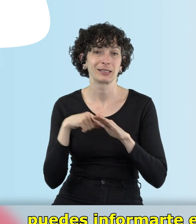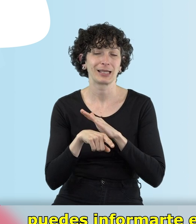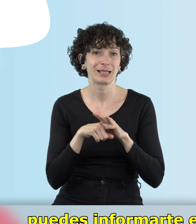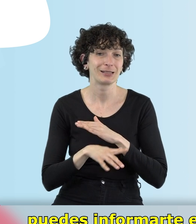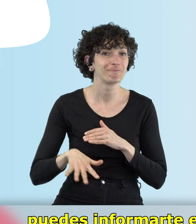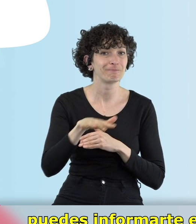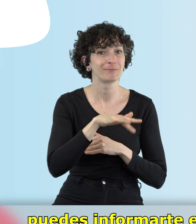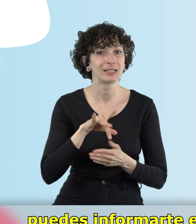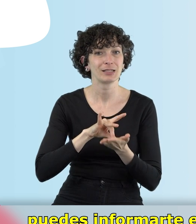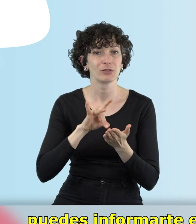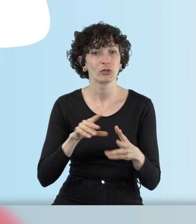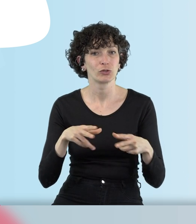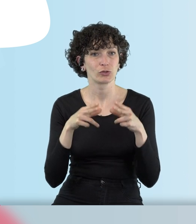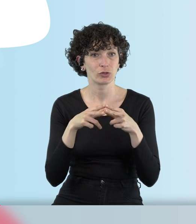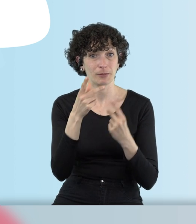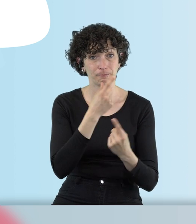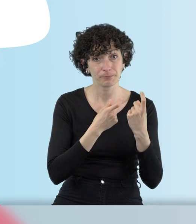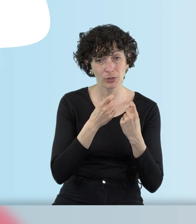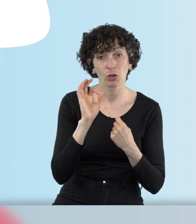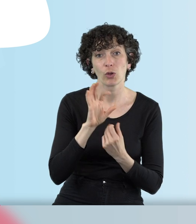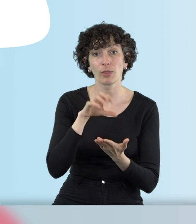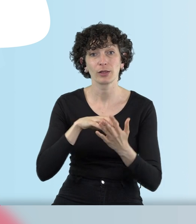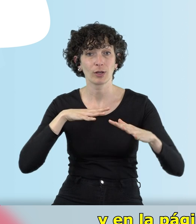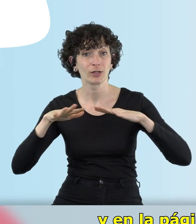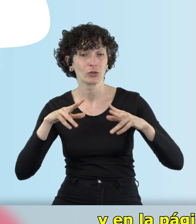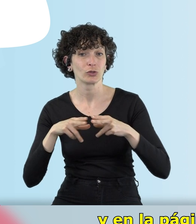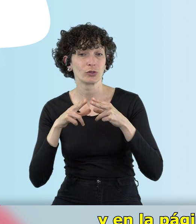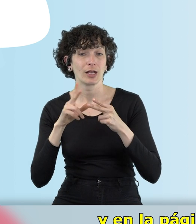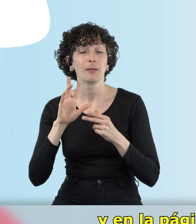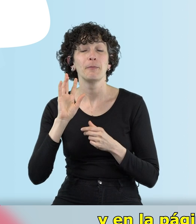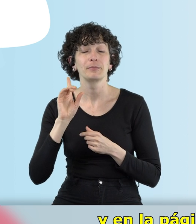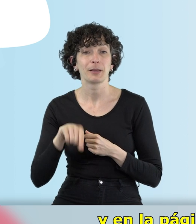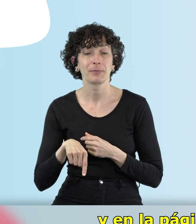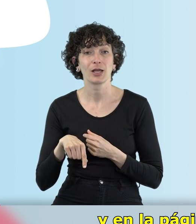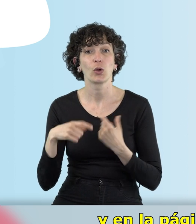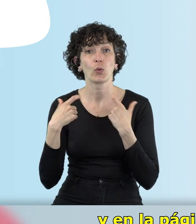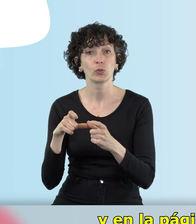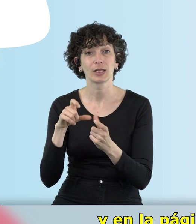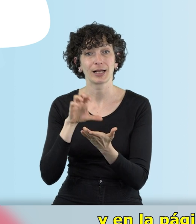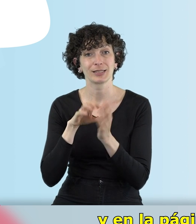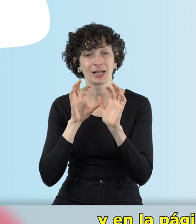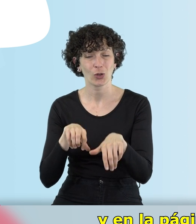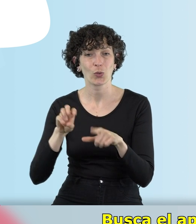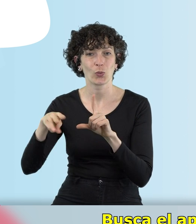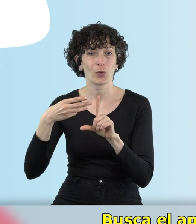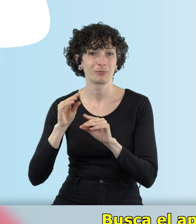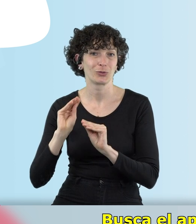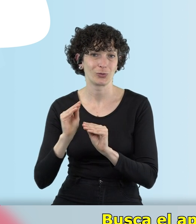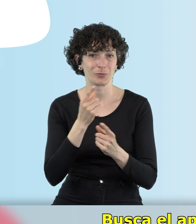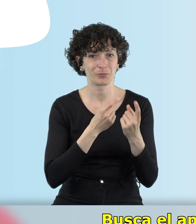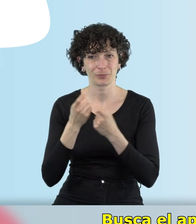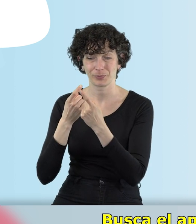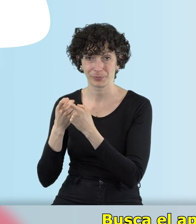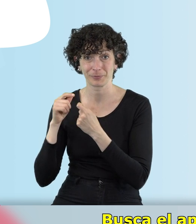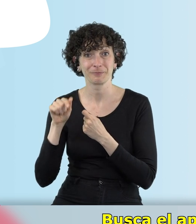gerencias territoriales de servicios sociales, en los centros de acción social y en la página web de la Junta de Castilla y León. Busca